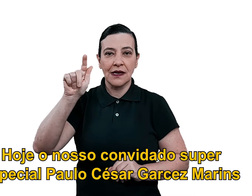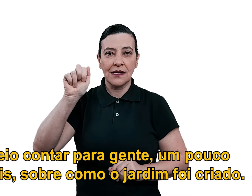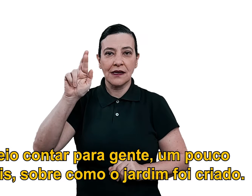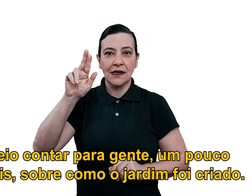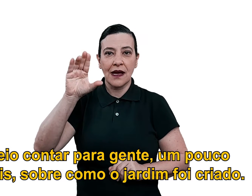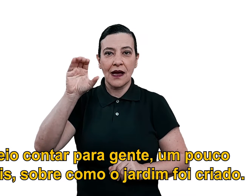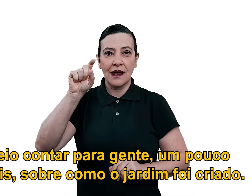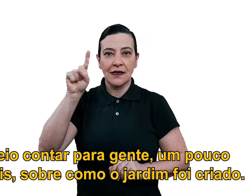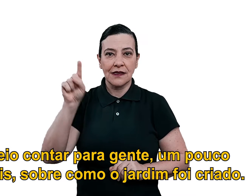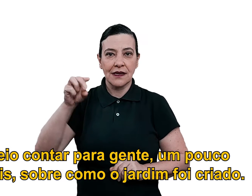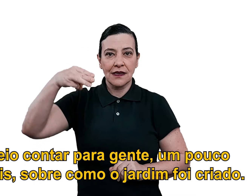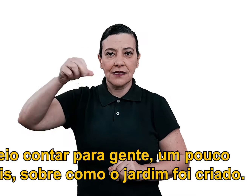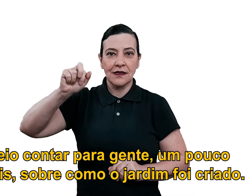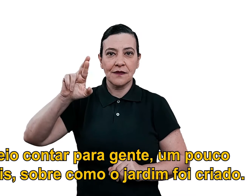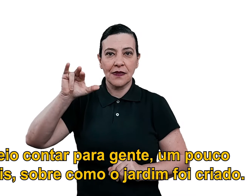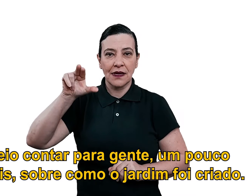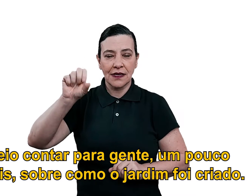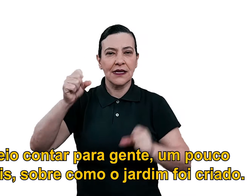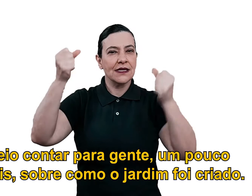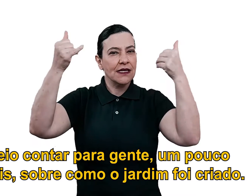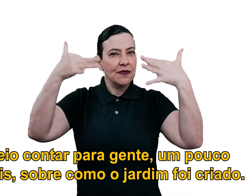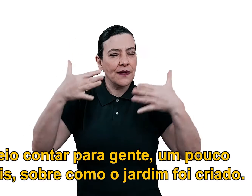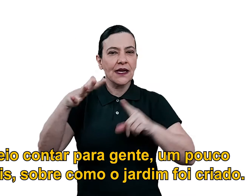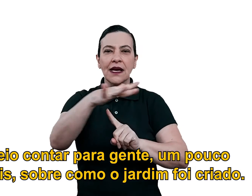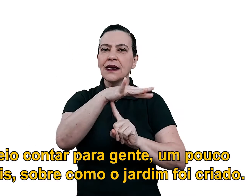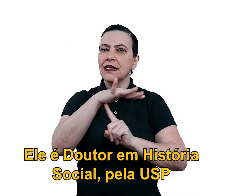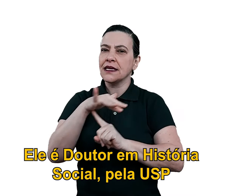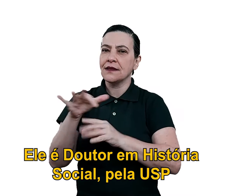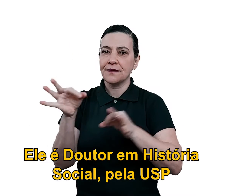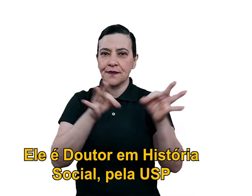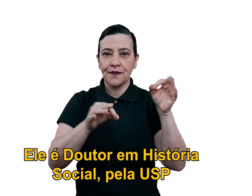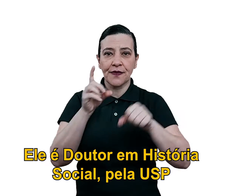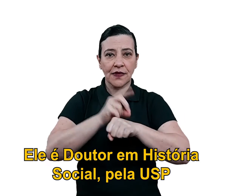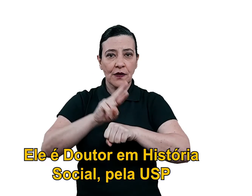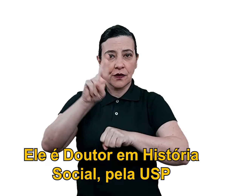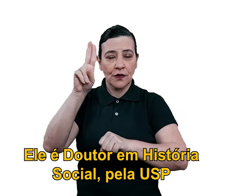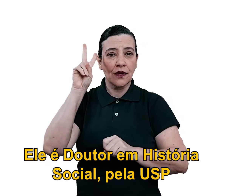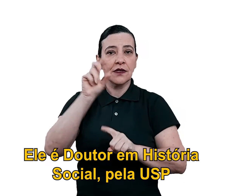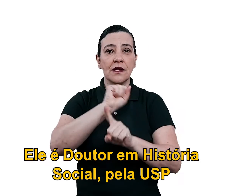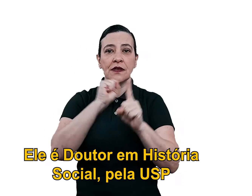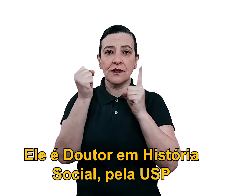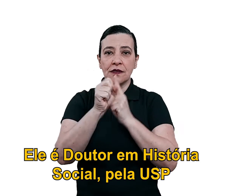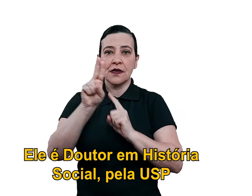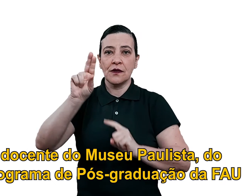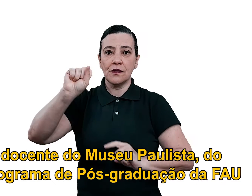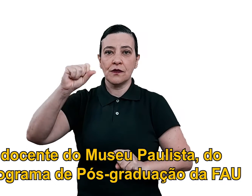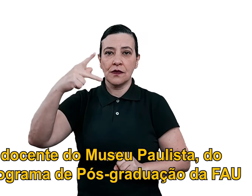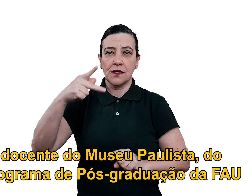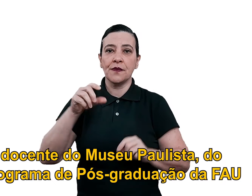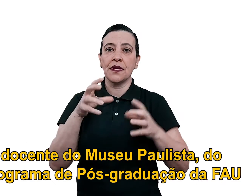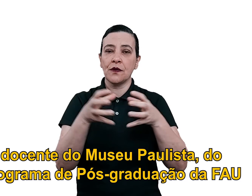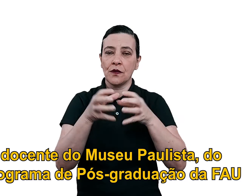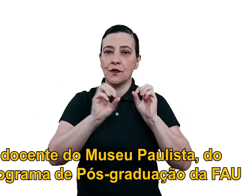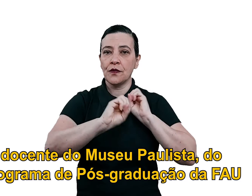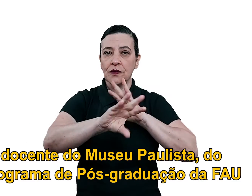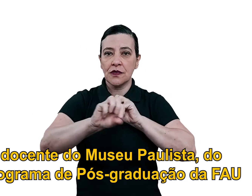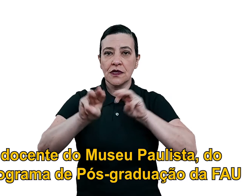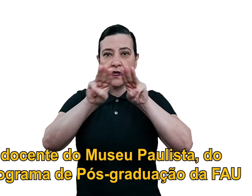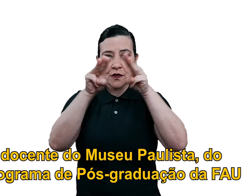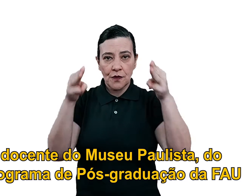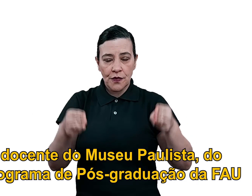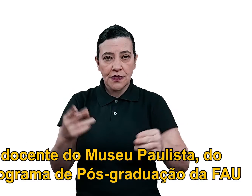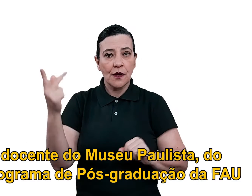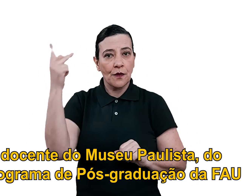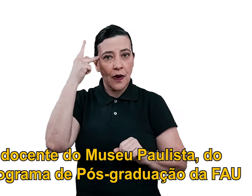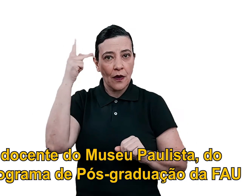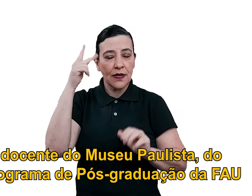Marins, veio contar pra gente um pouco mais sobre como que o jardim foi criado. Ele é doutor em História Social pela USP, docente do Museu Paulista,